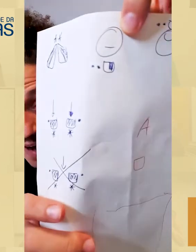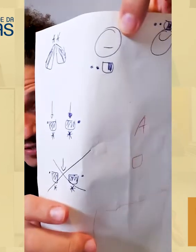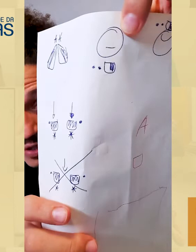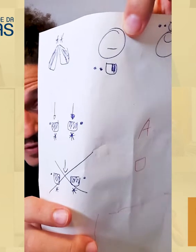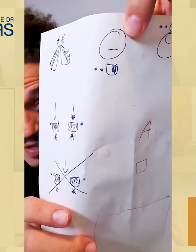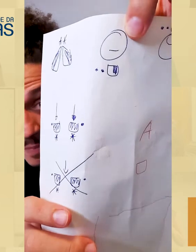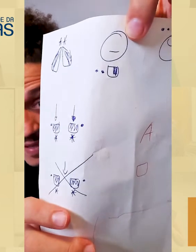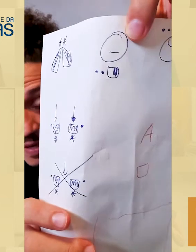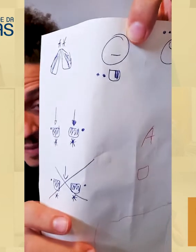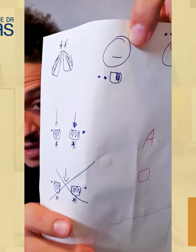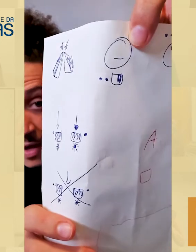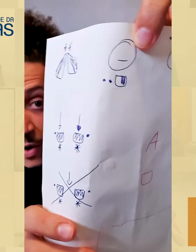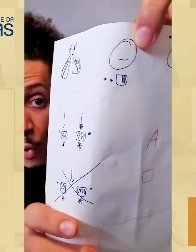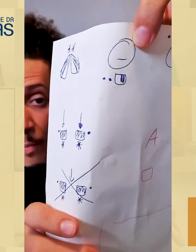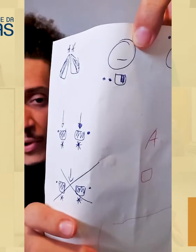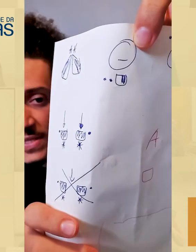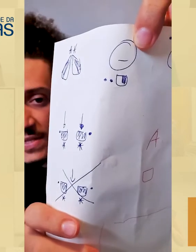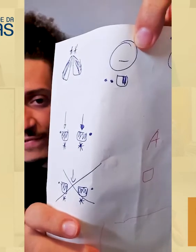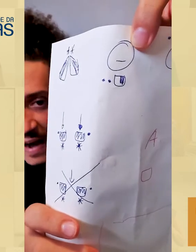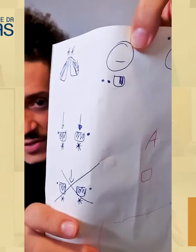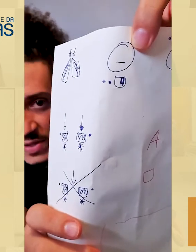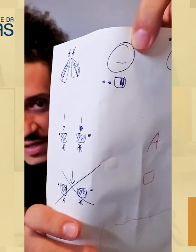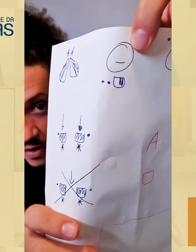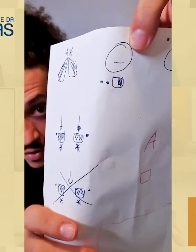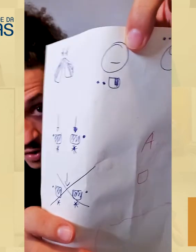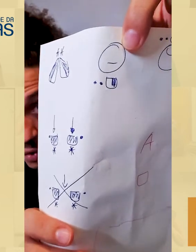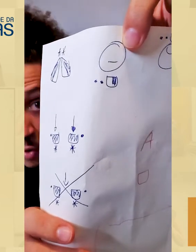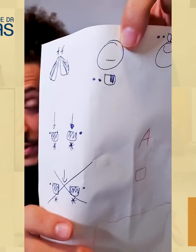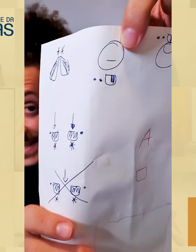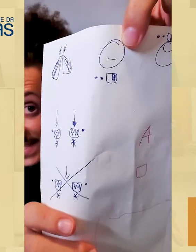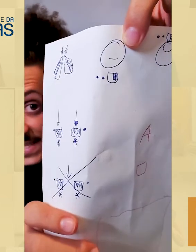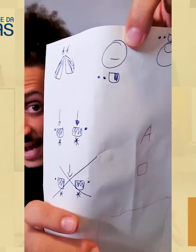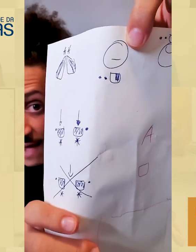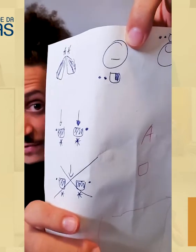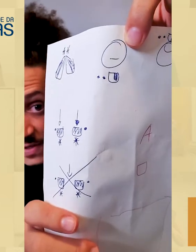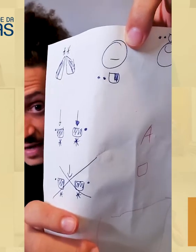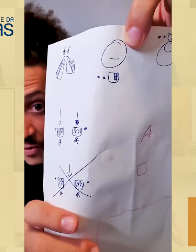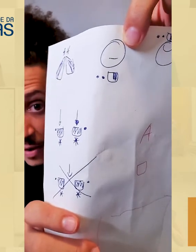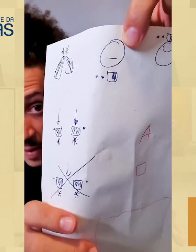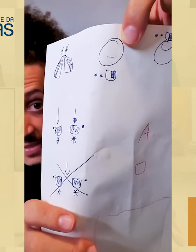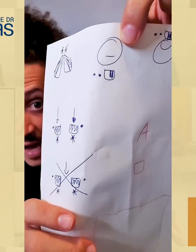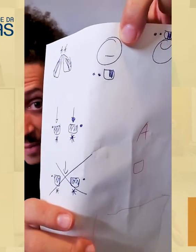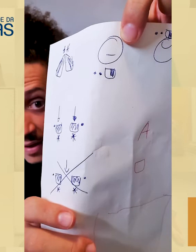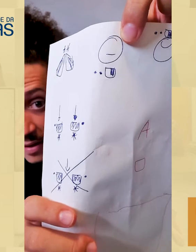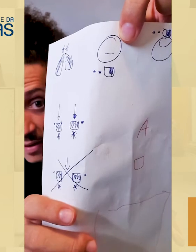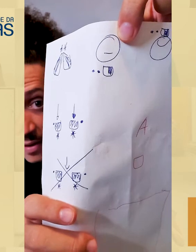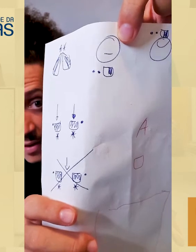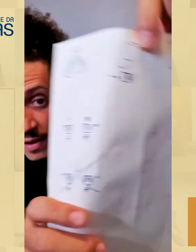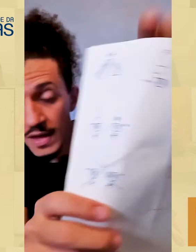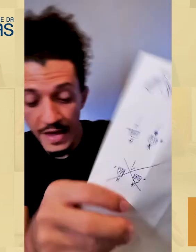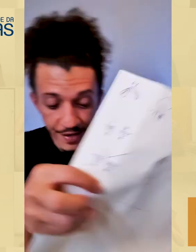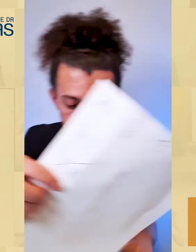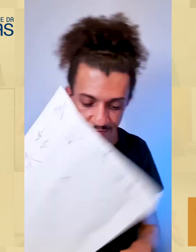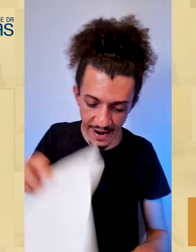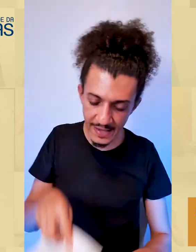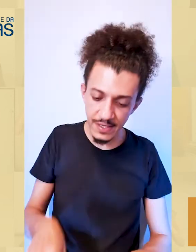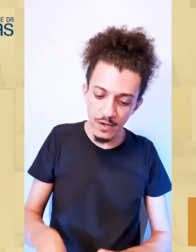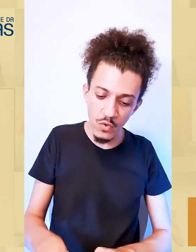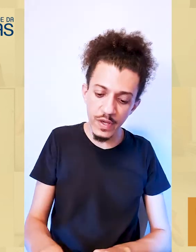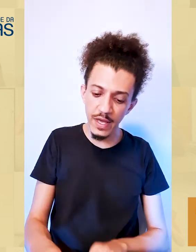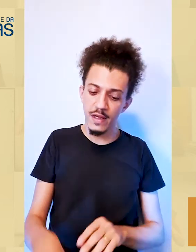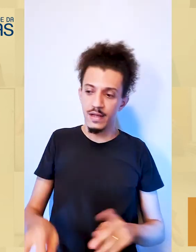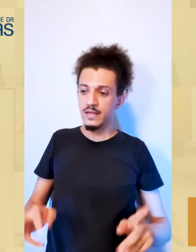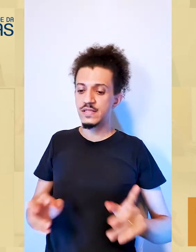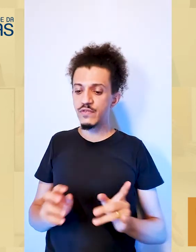é fácil de você perceber como que se faz o sinal, como que se escreve o sinal, percebe? Isso faz